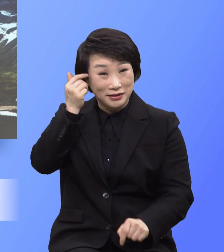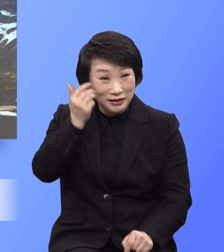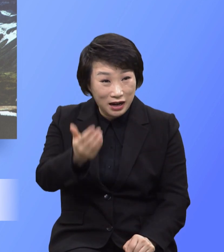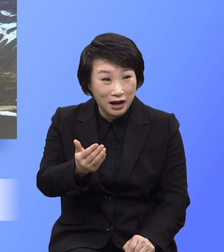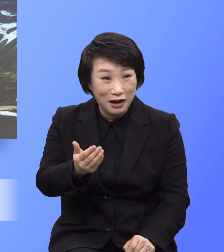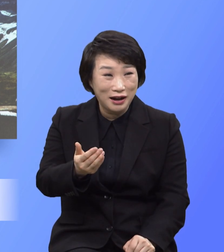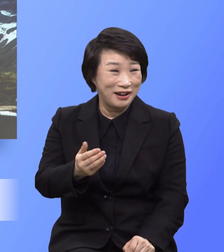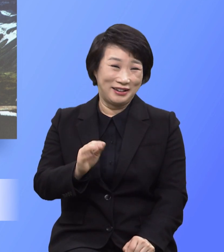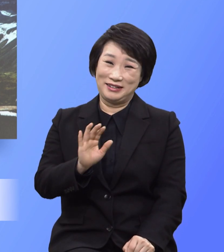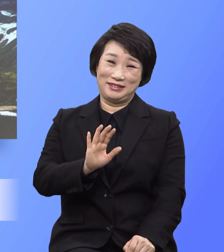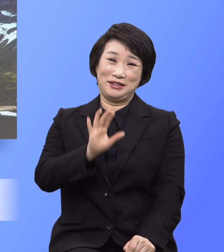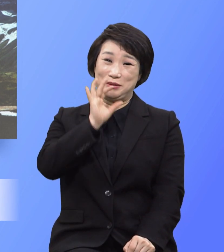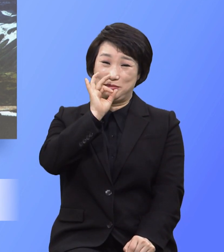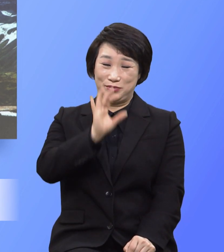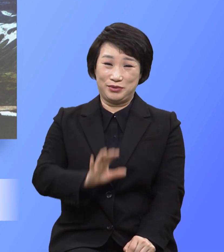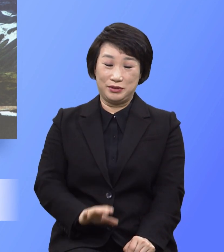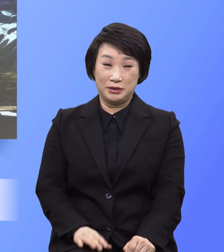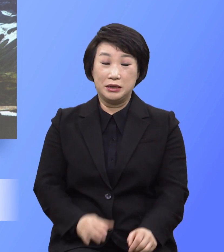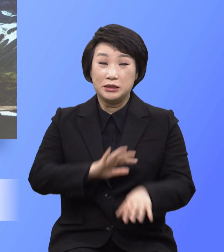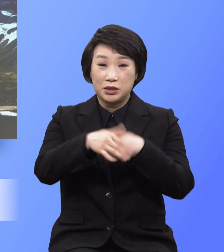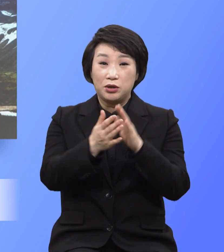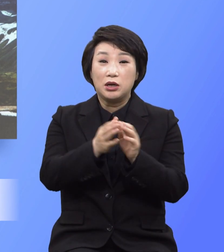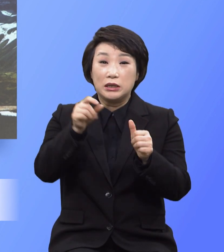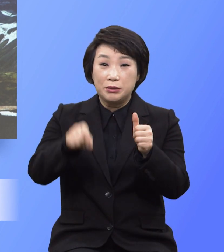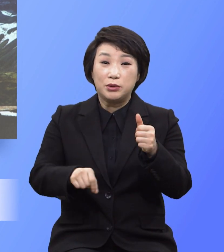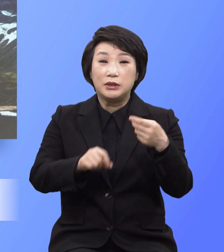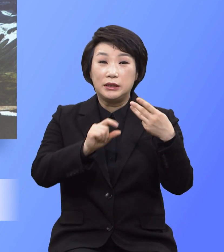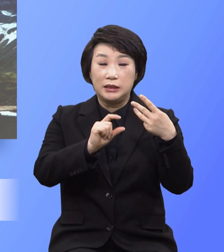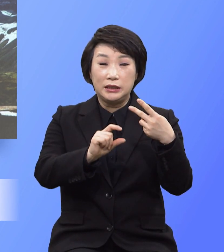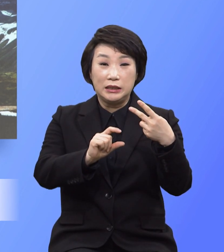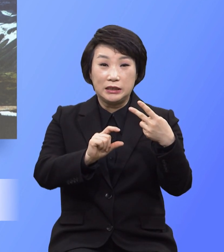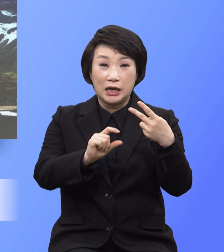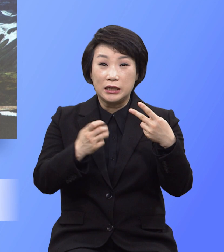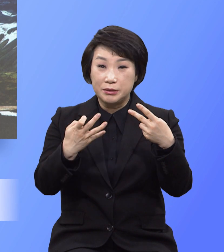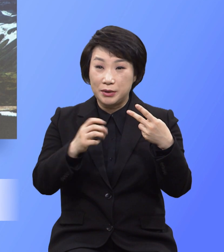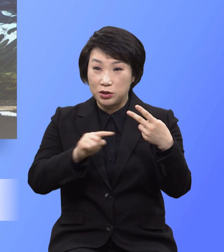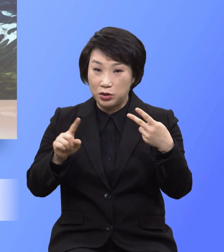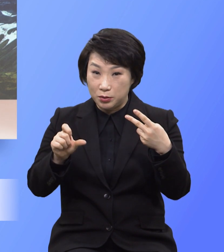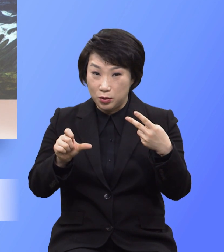그 말입니다. 히브리서 2장 14절로